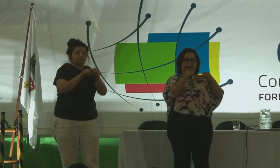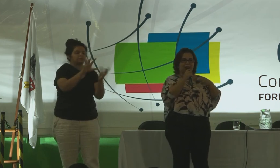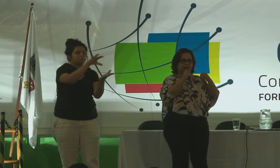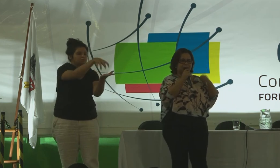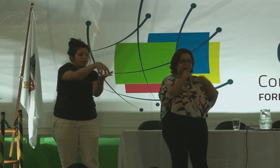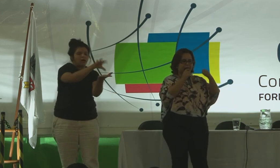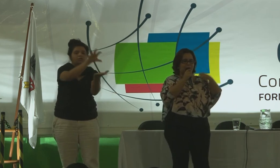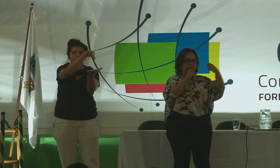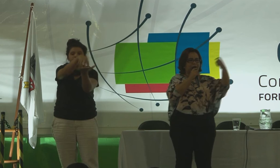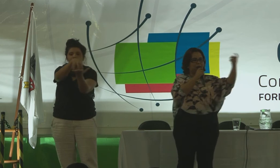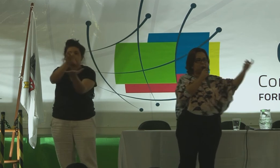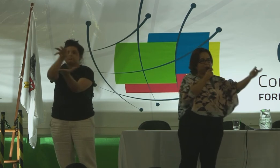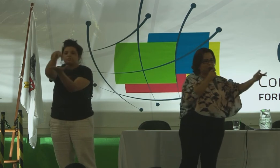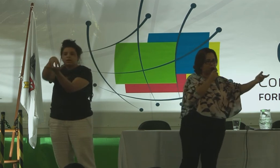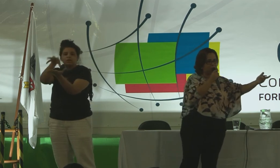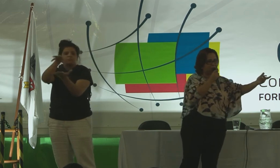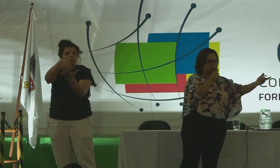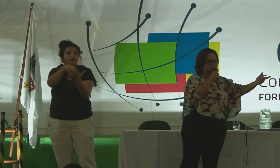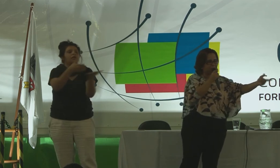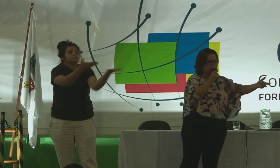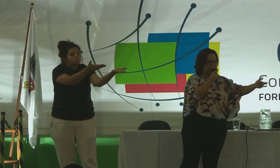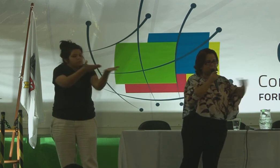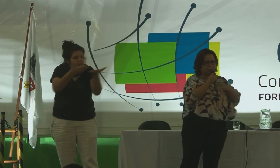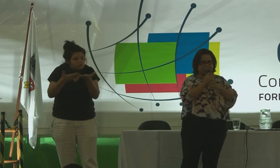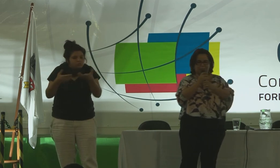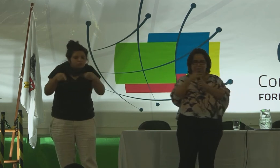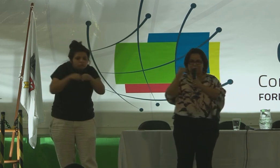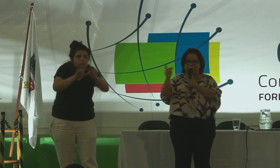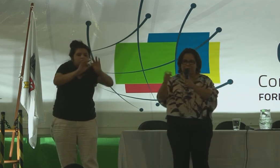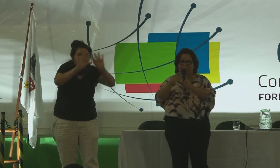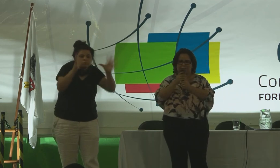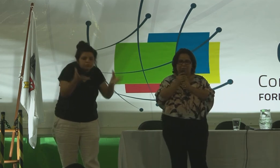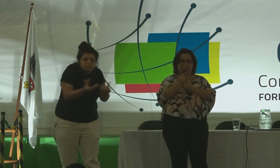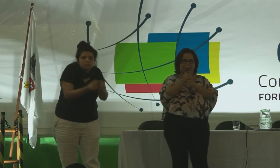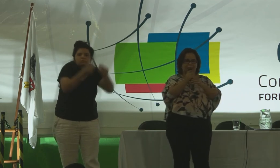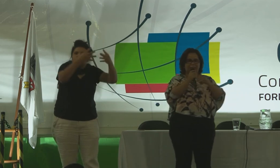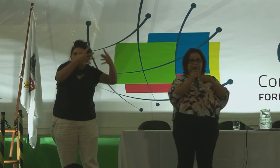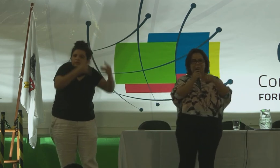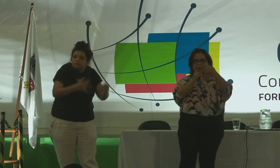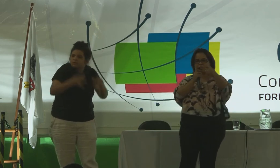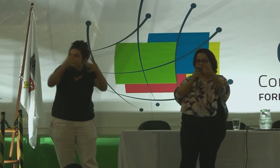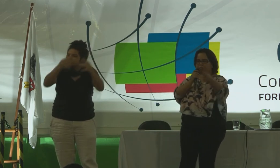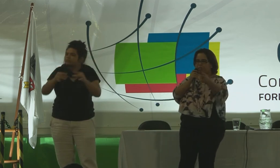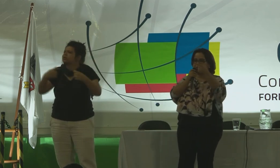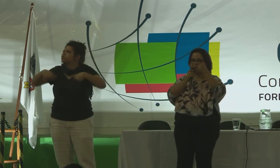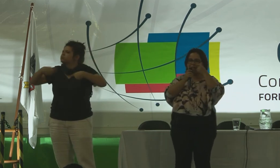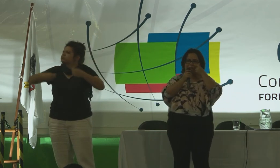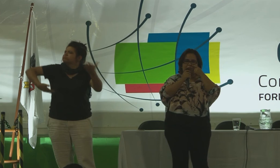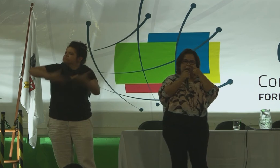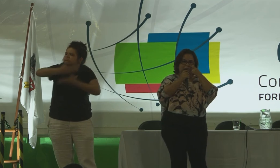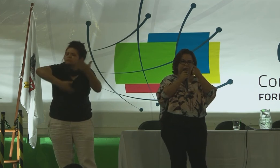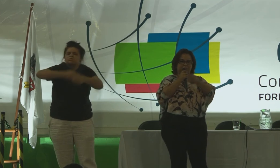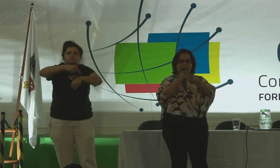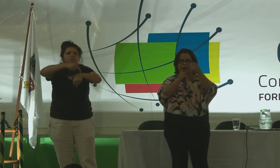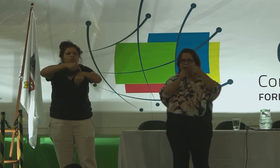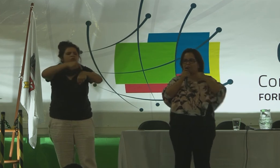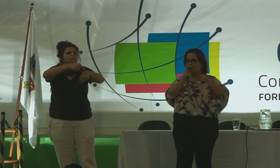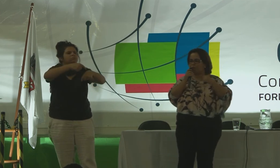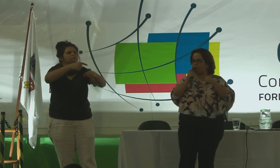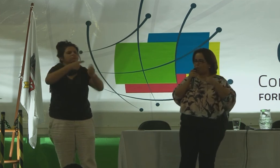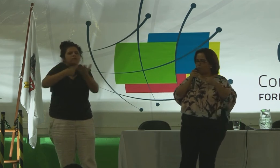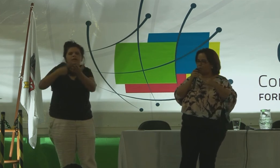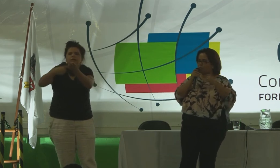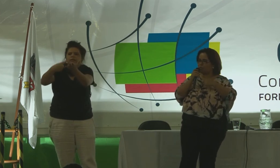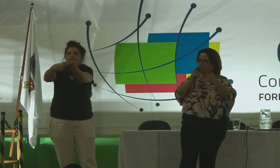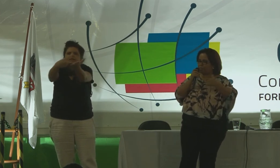então, você vem ao meu campo e me ajuda na formação, participa de uma formação. Eu preciso negociar o horário para você agora vir no